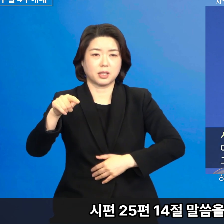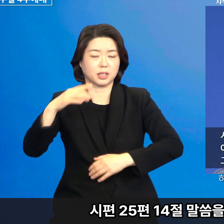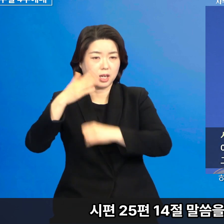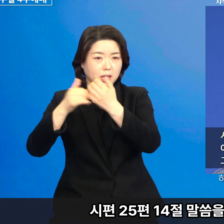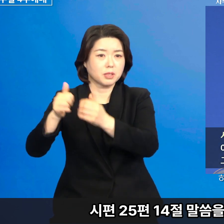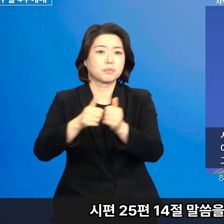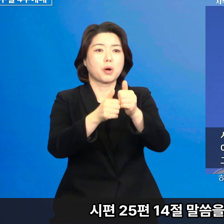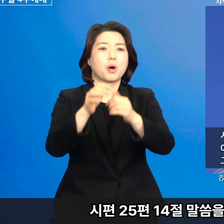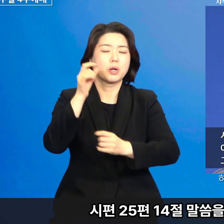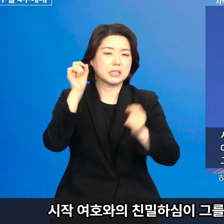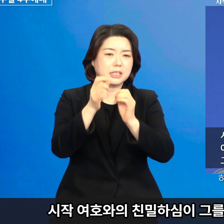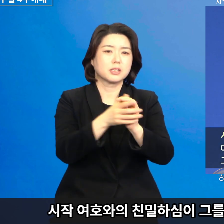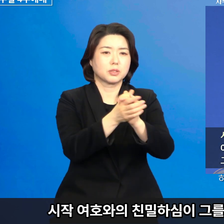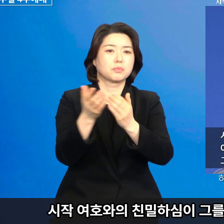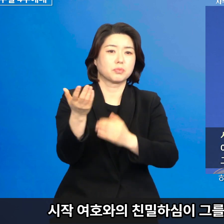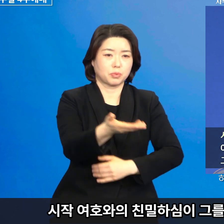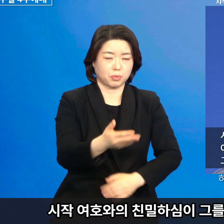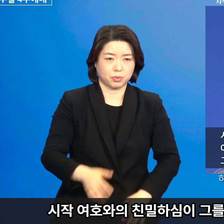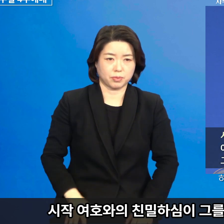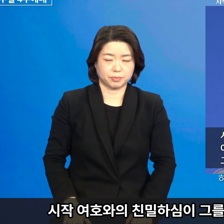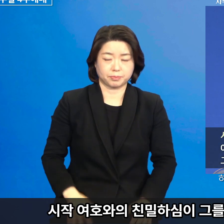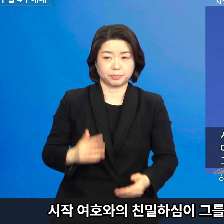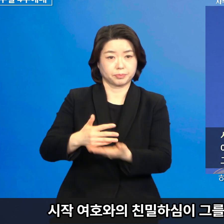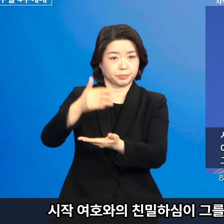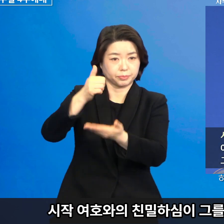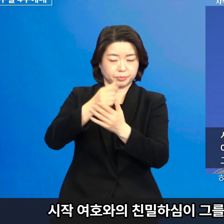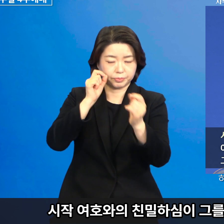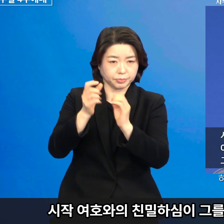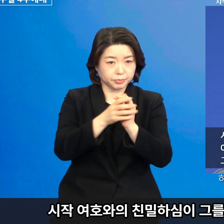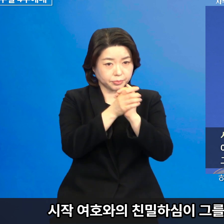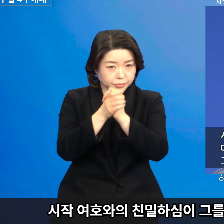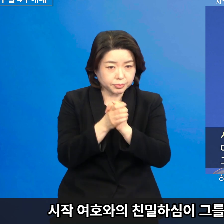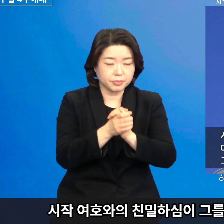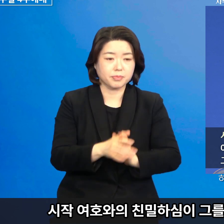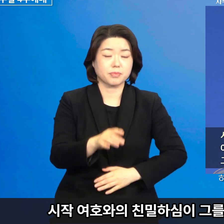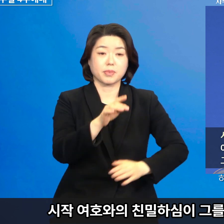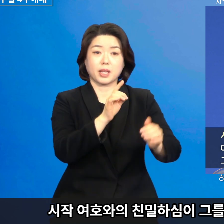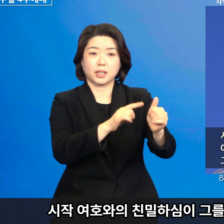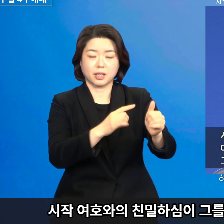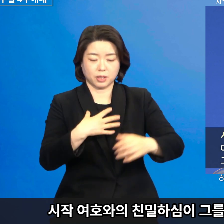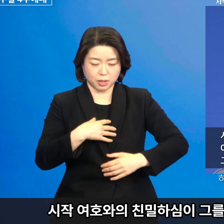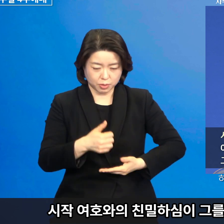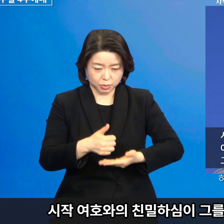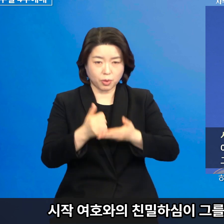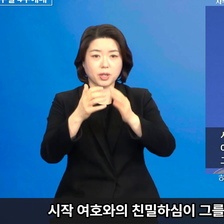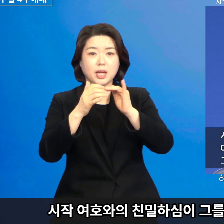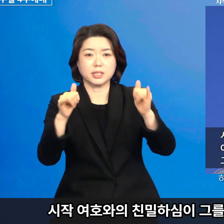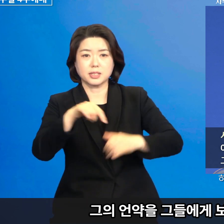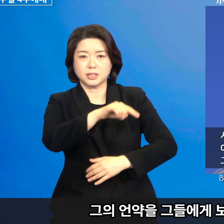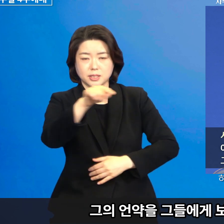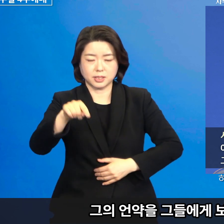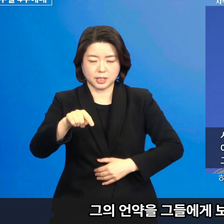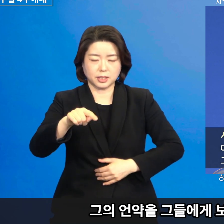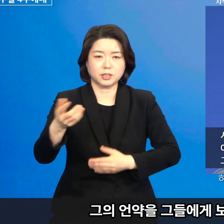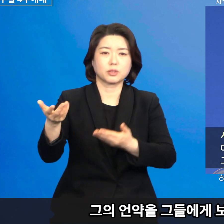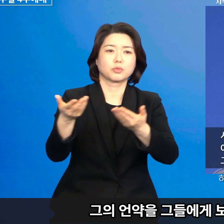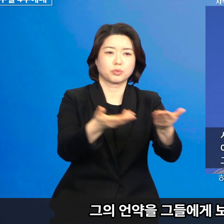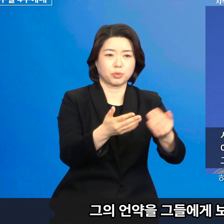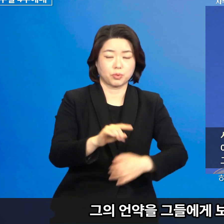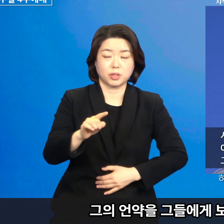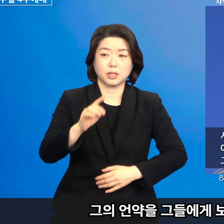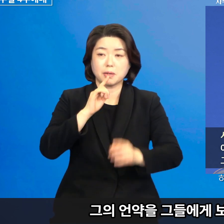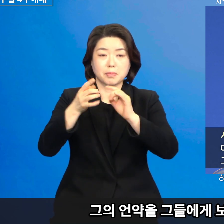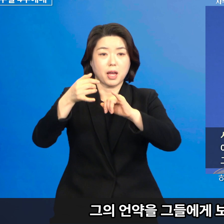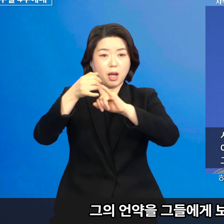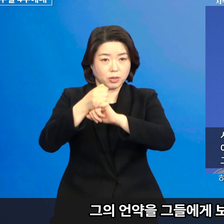말씀을 함께 읽어보겠습니다. 시작. 여호와의 친밀하심이 그를 경외하는 자들에게 있으며 그의